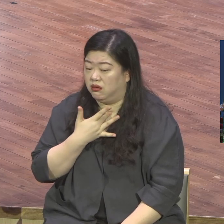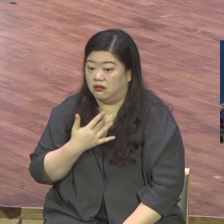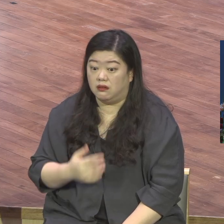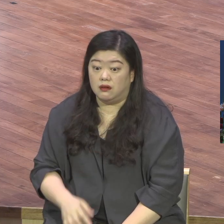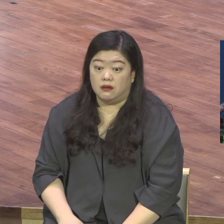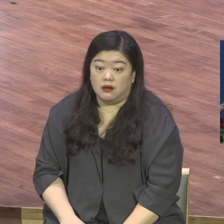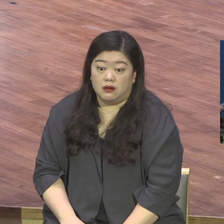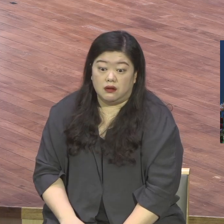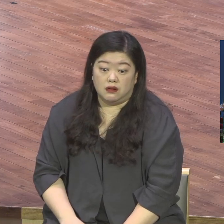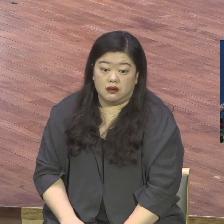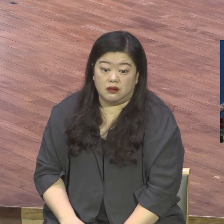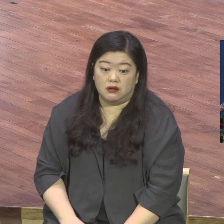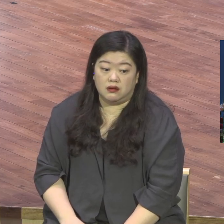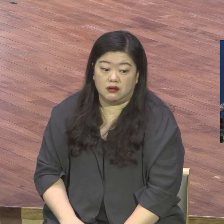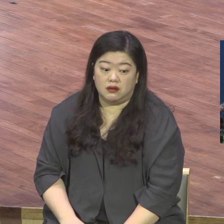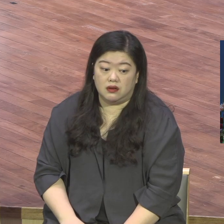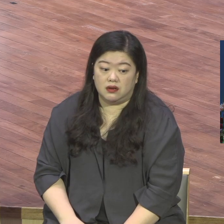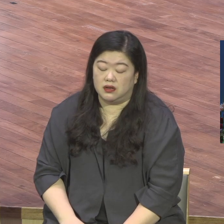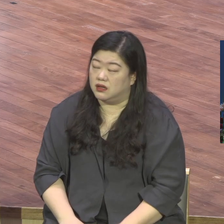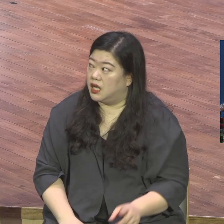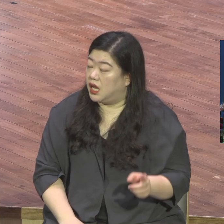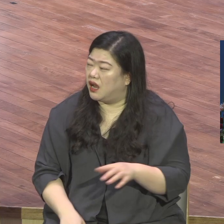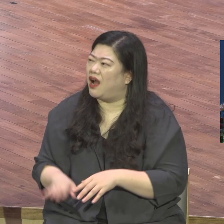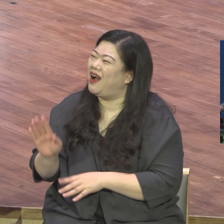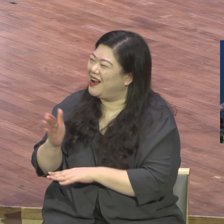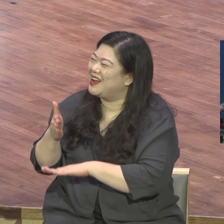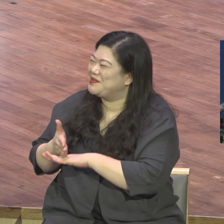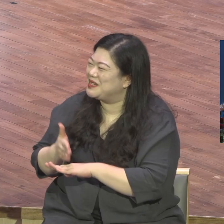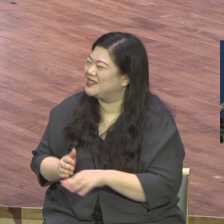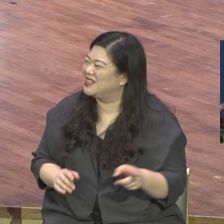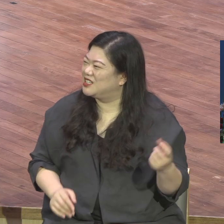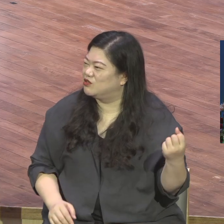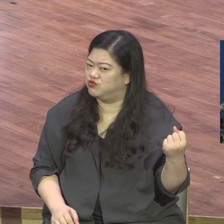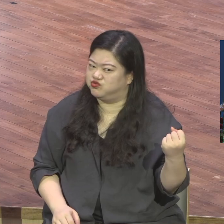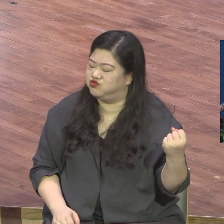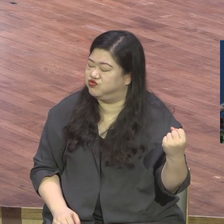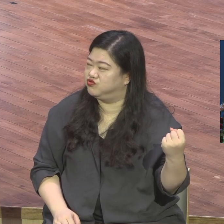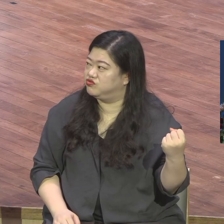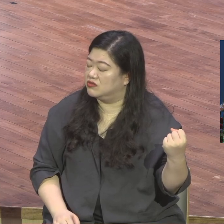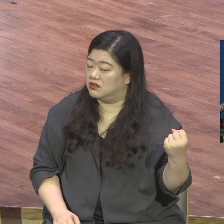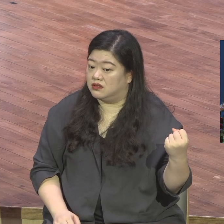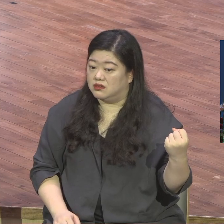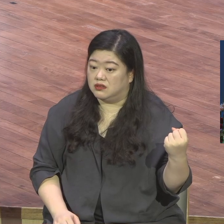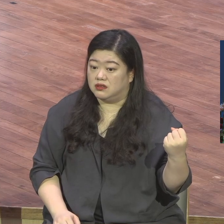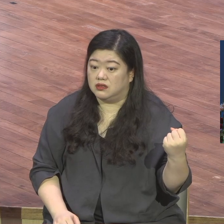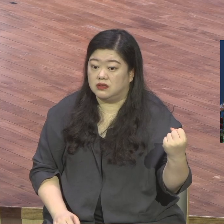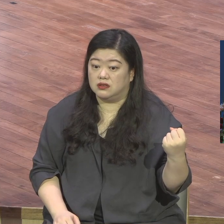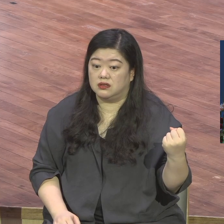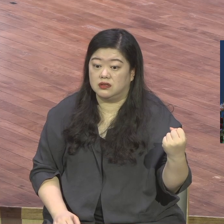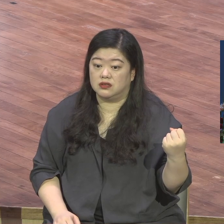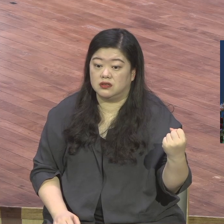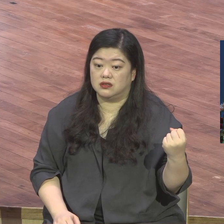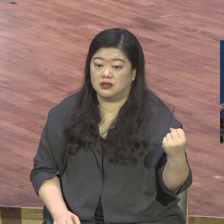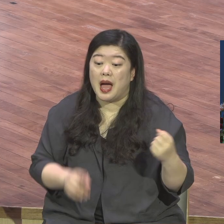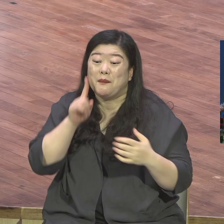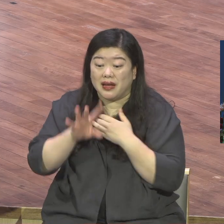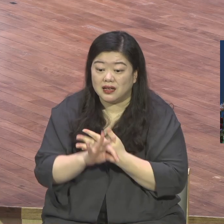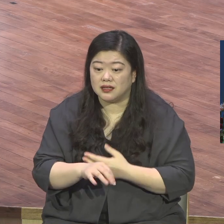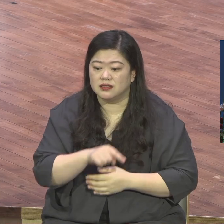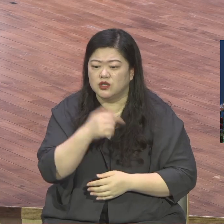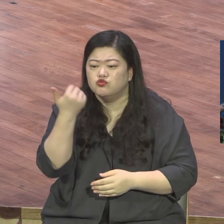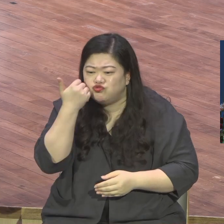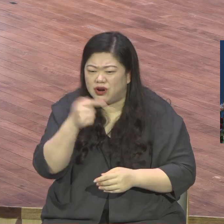서로 망하기를 바래. 원수 상태에 있는. 그런 사람이 여기에 와 있다고